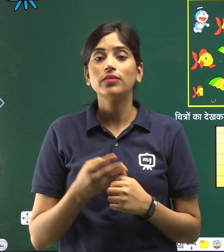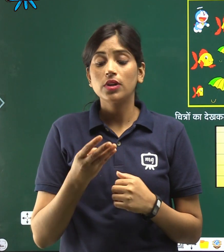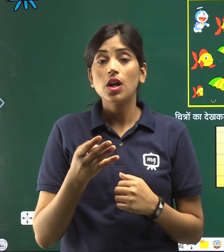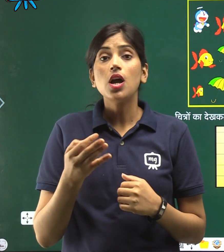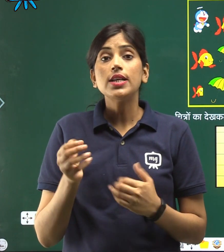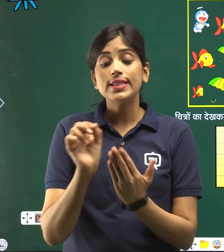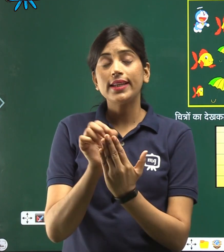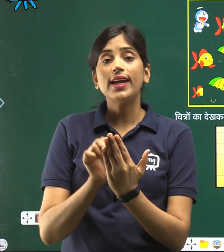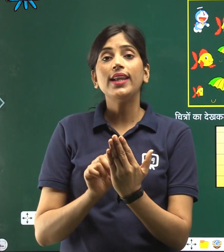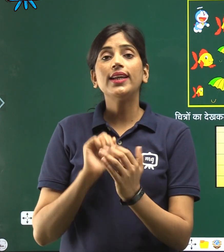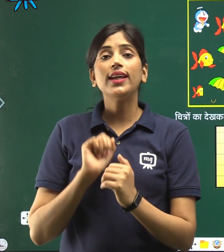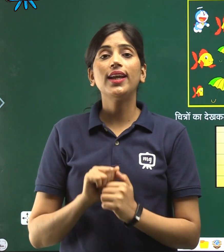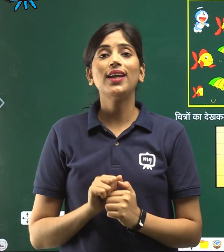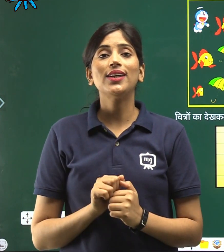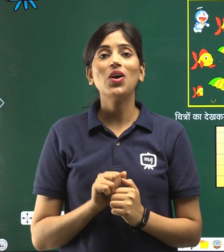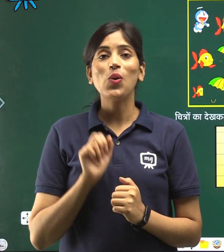संख्या लिखेंगे